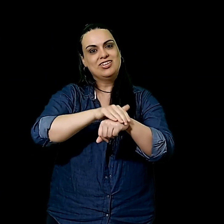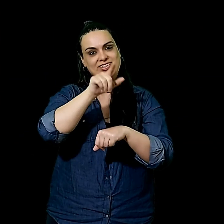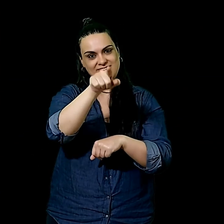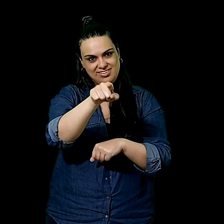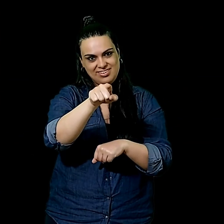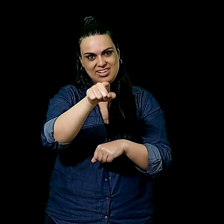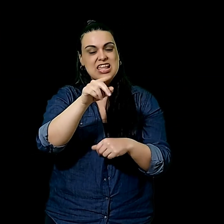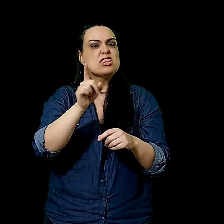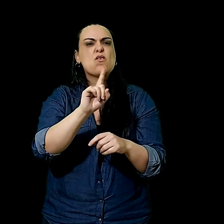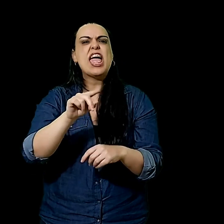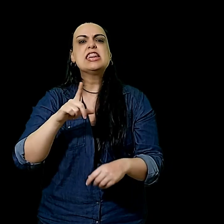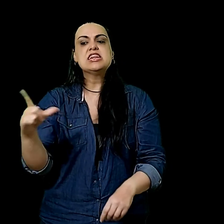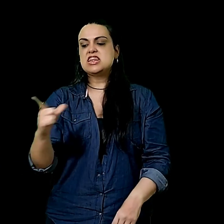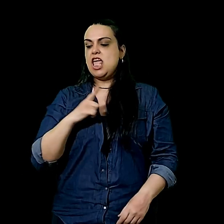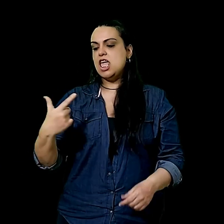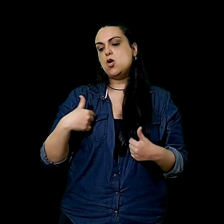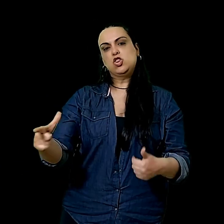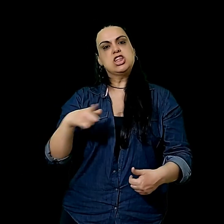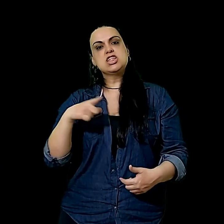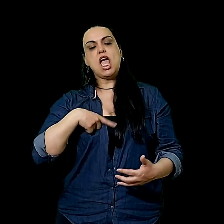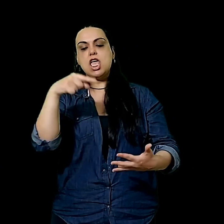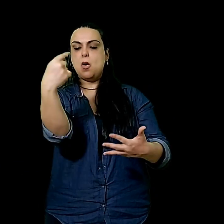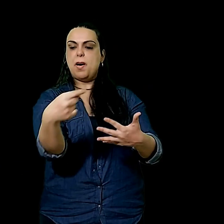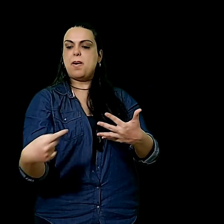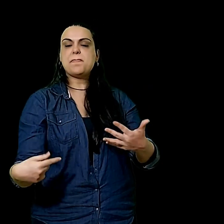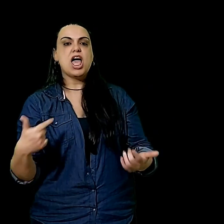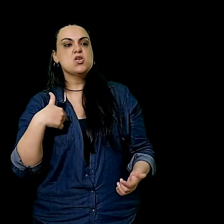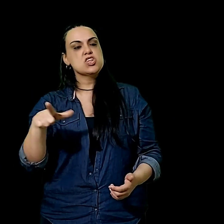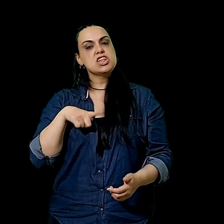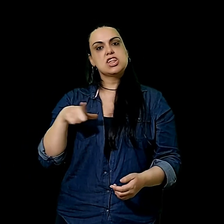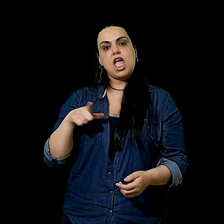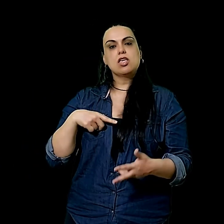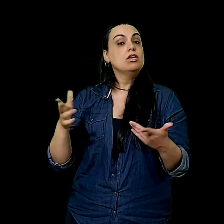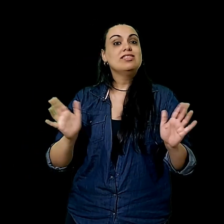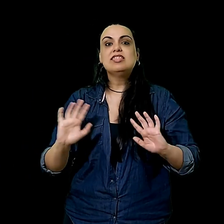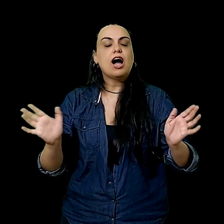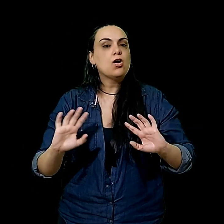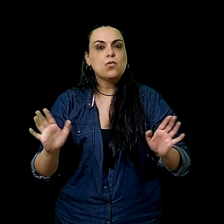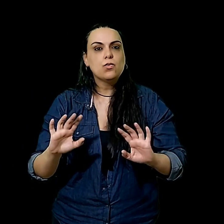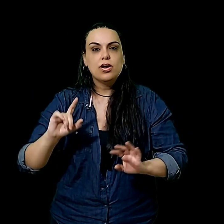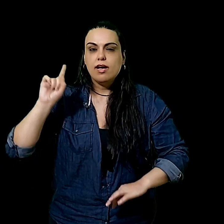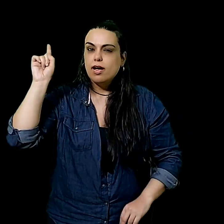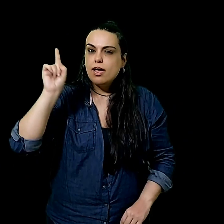coisas, é sobre tornar pessoas